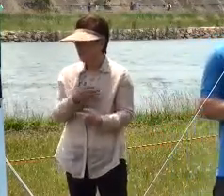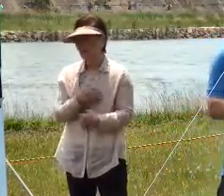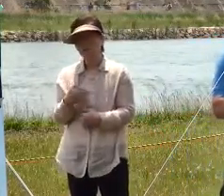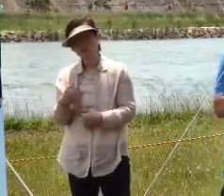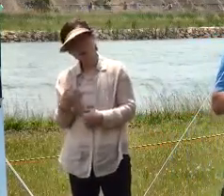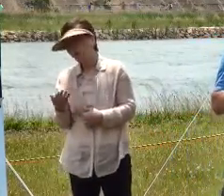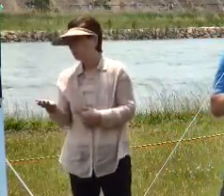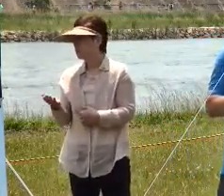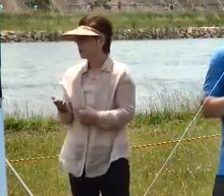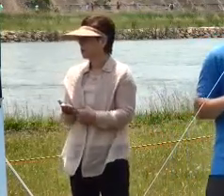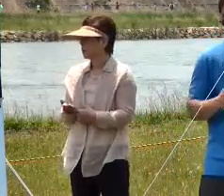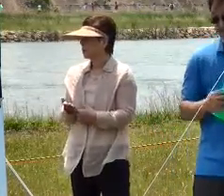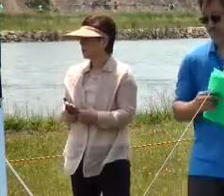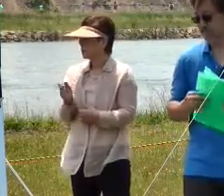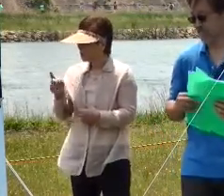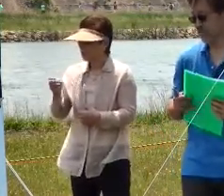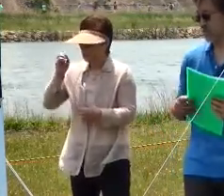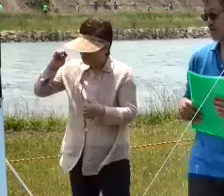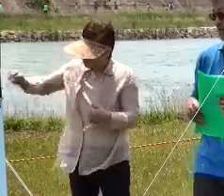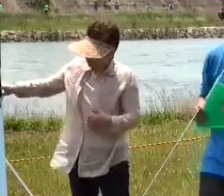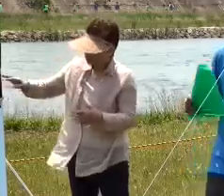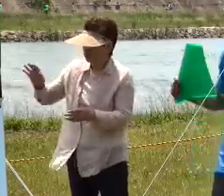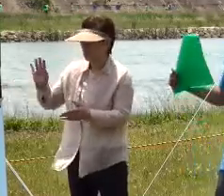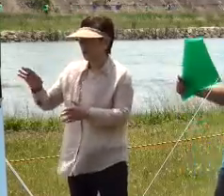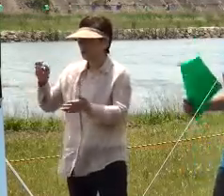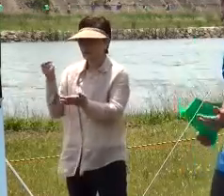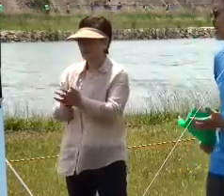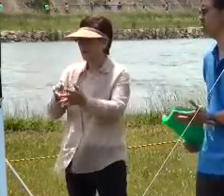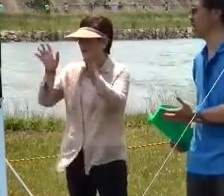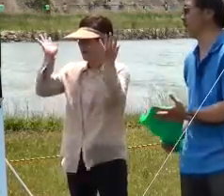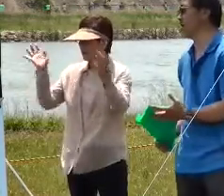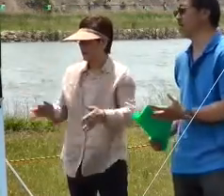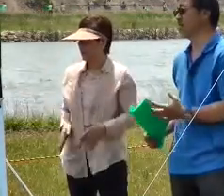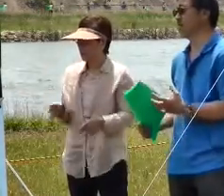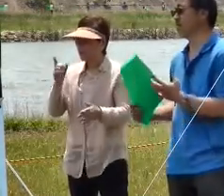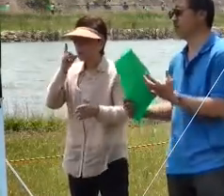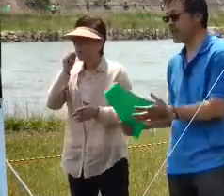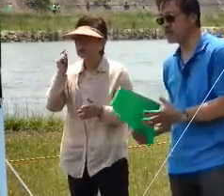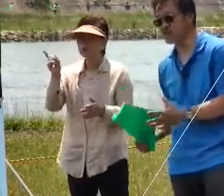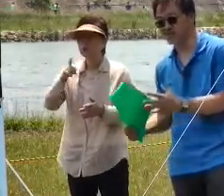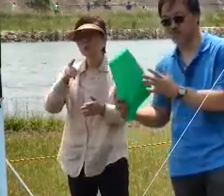見捨てられるべき人は誰もいない。もしそう思っている人がいたら、